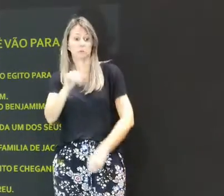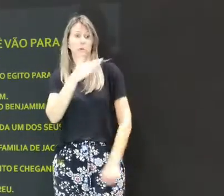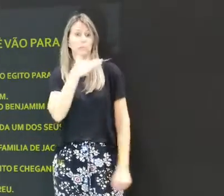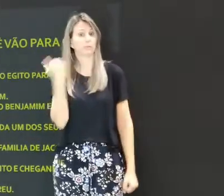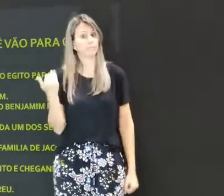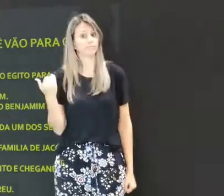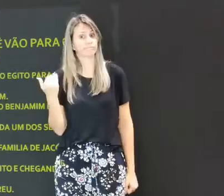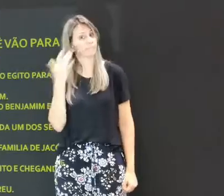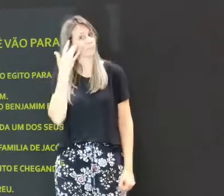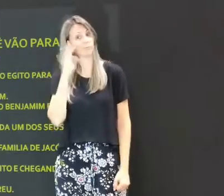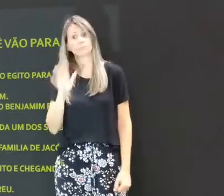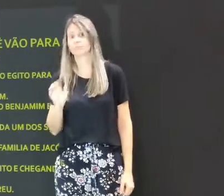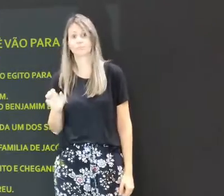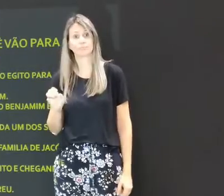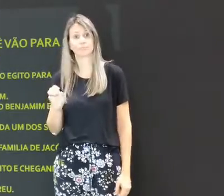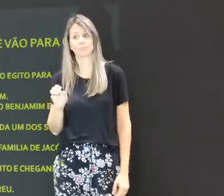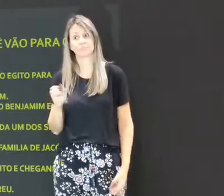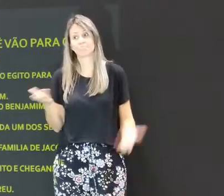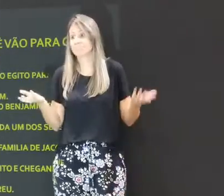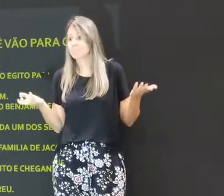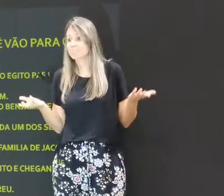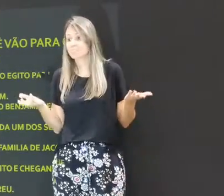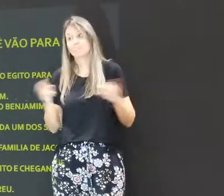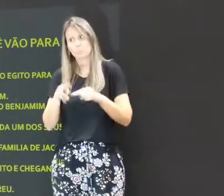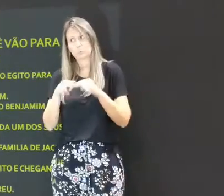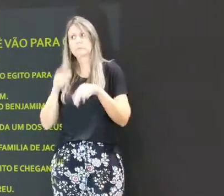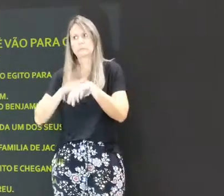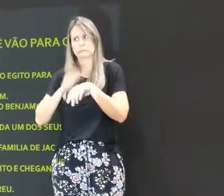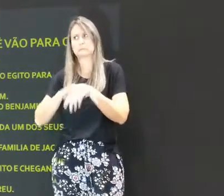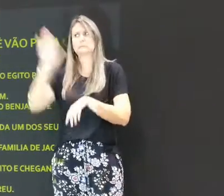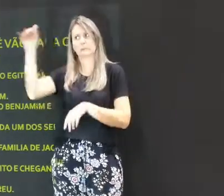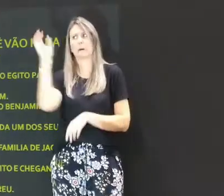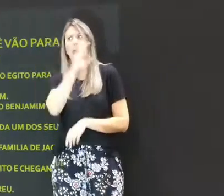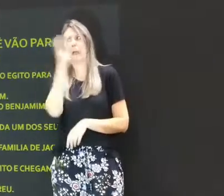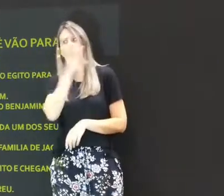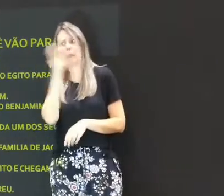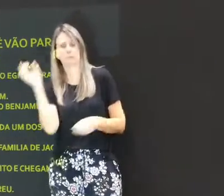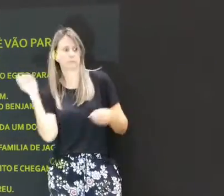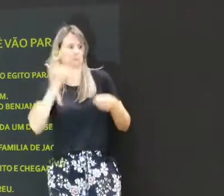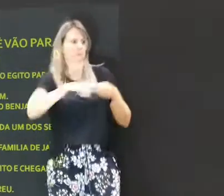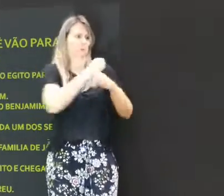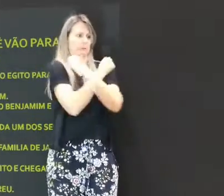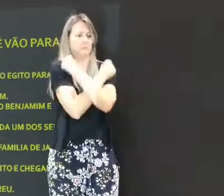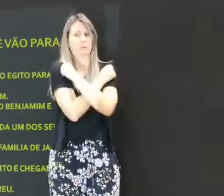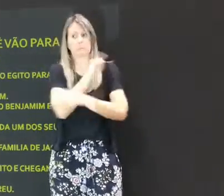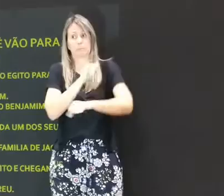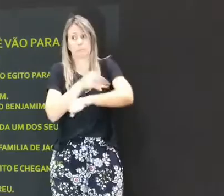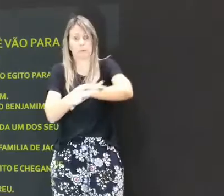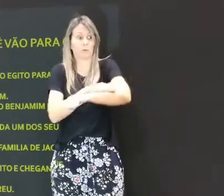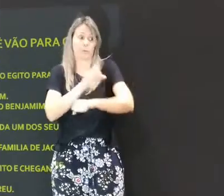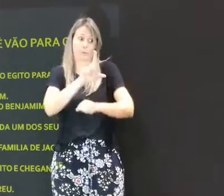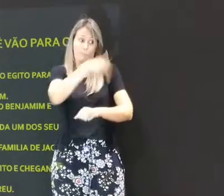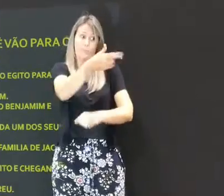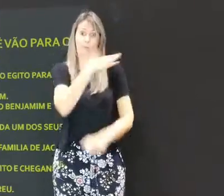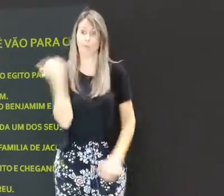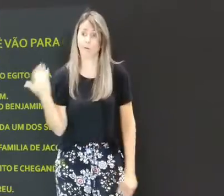morrer, talvez ele morra, eu não sei, todos preocupados, né? Mas sim, vamos chamar rápidos e voltar para cá, porque